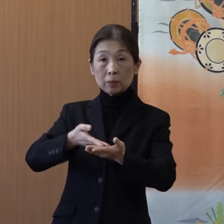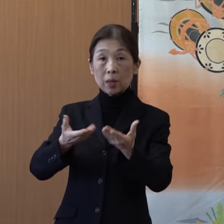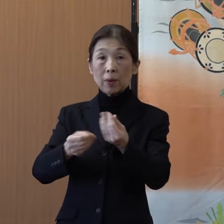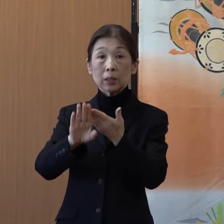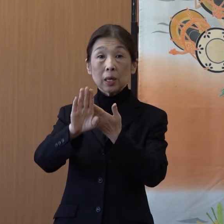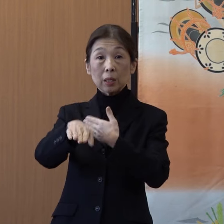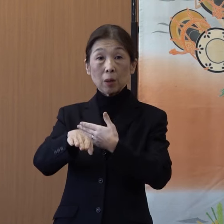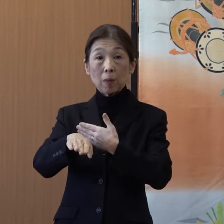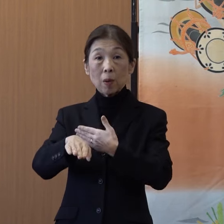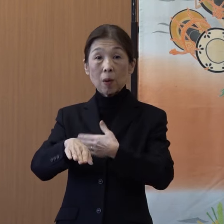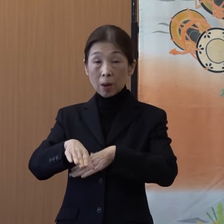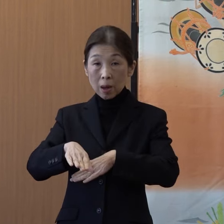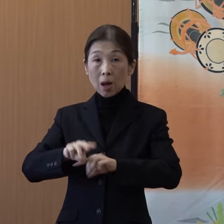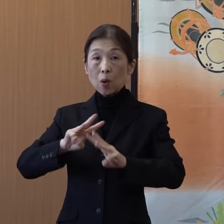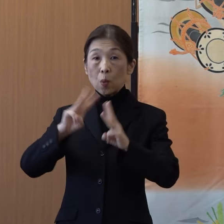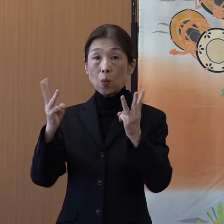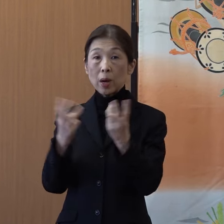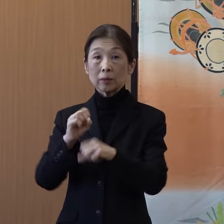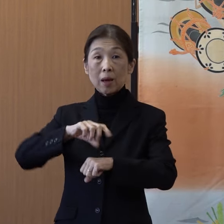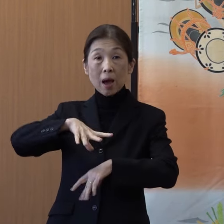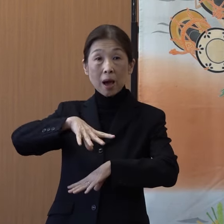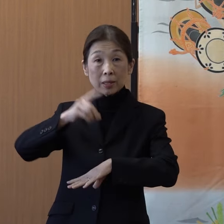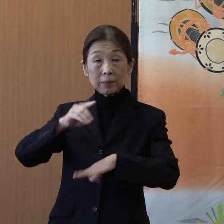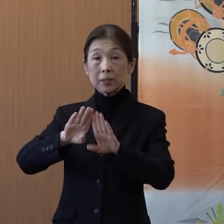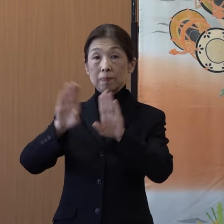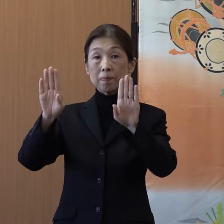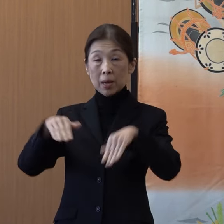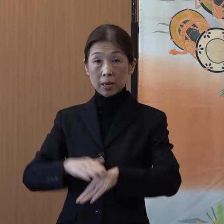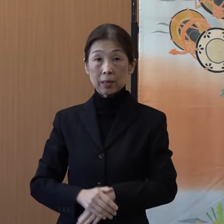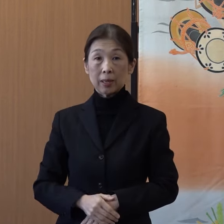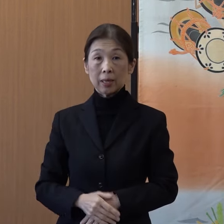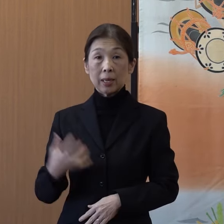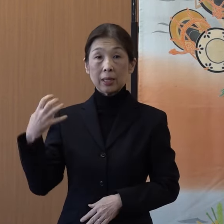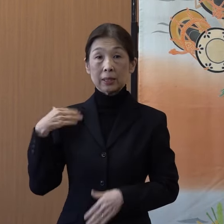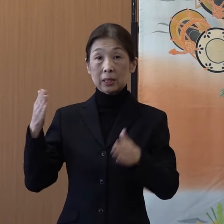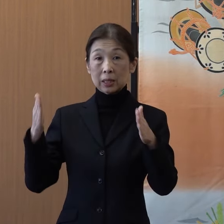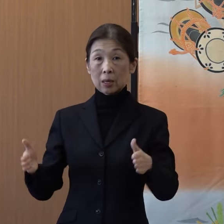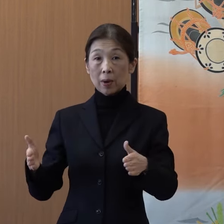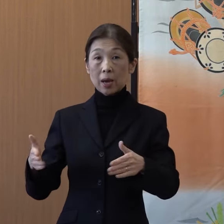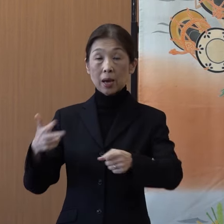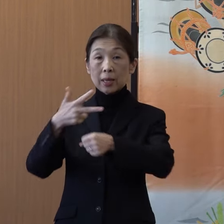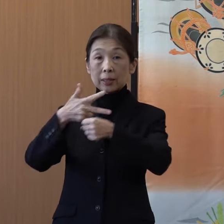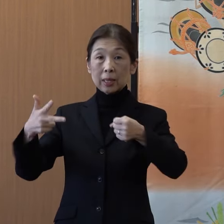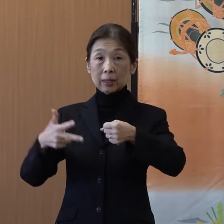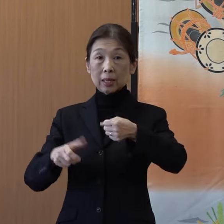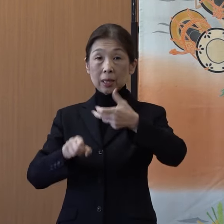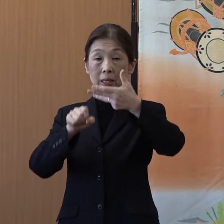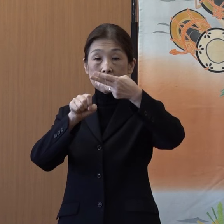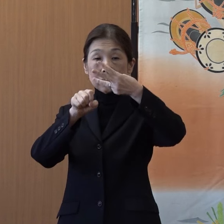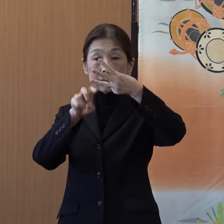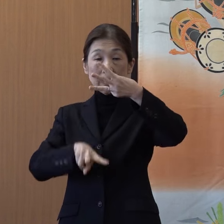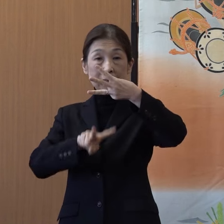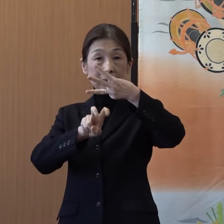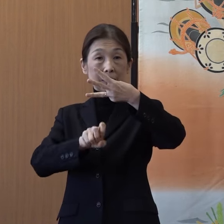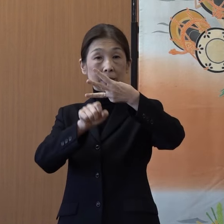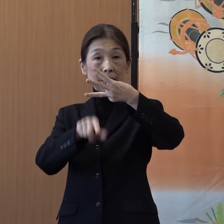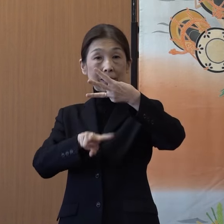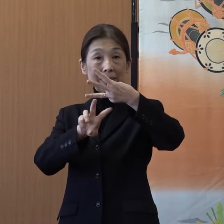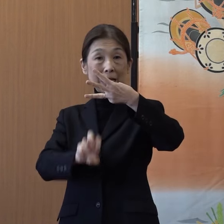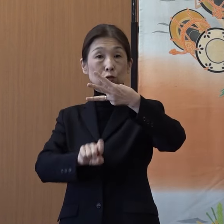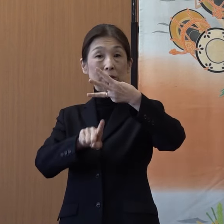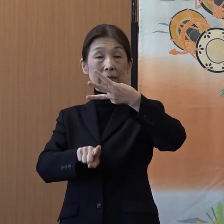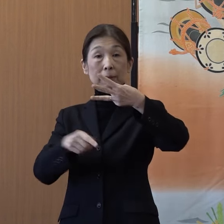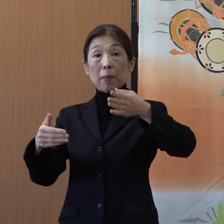ワークショップを行いました。任期は令和7年3月31日までで、今